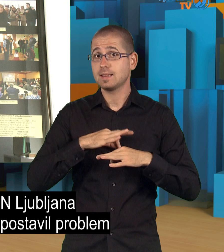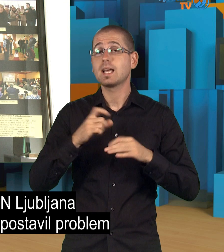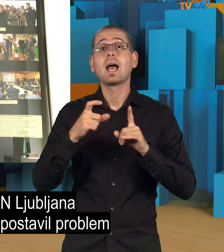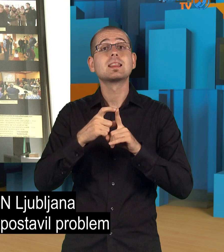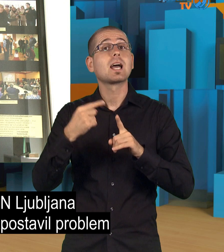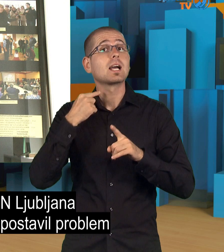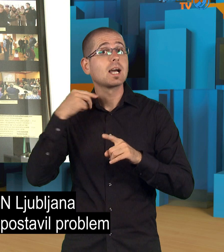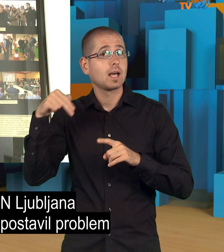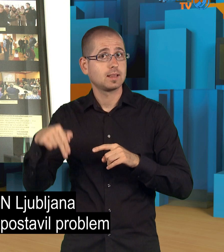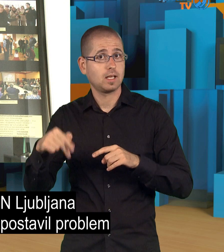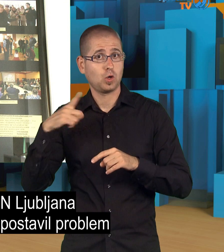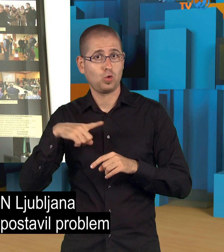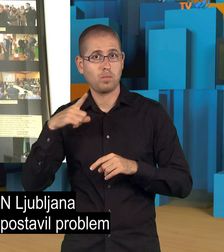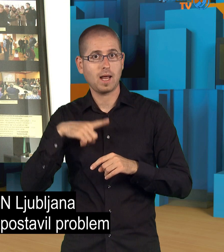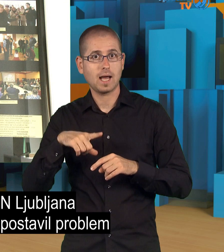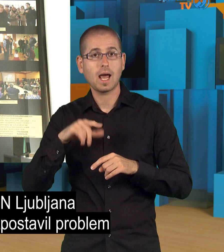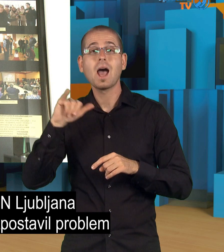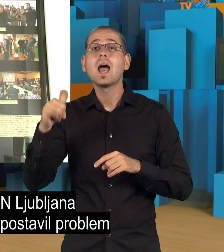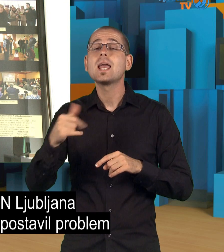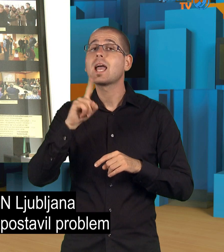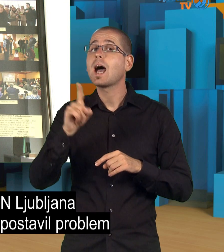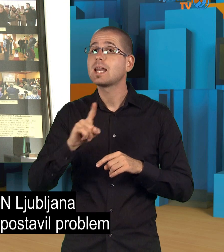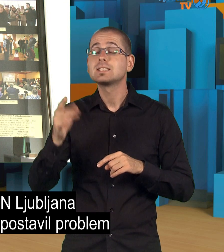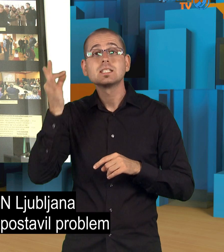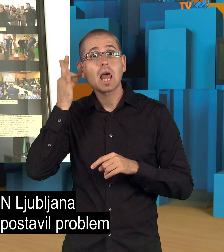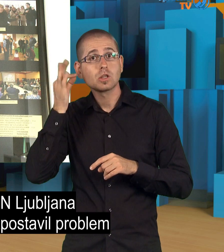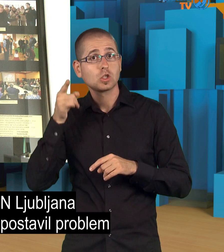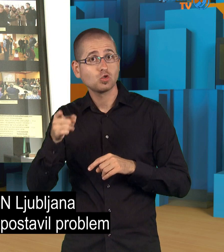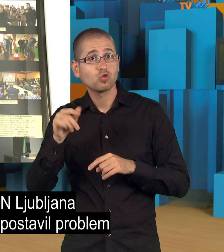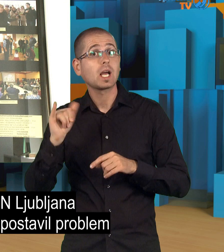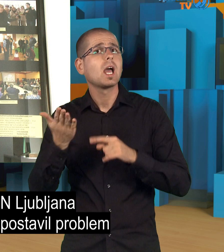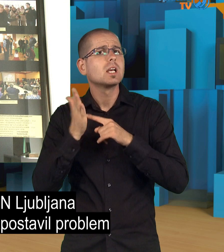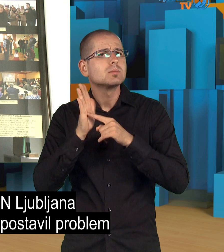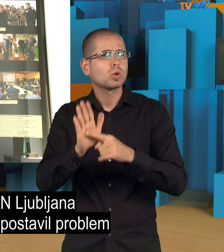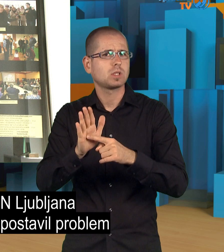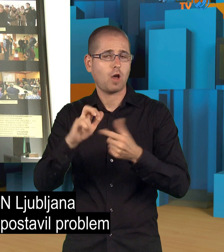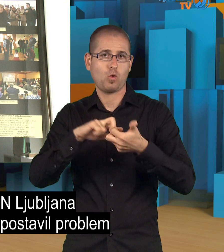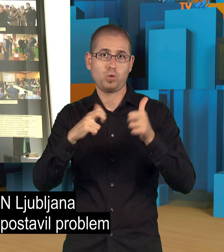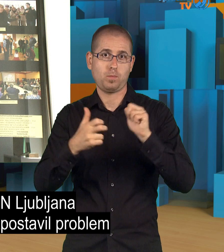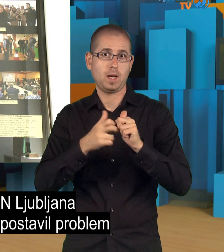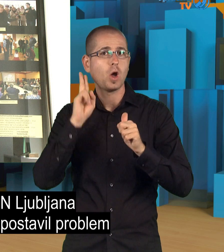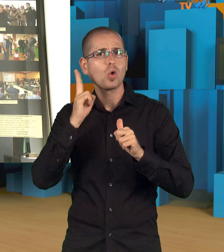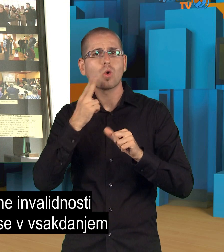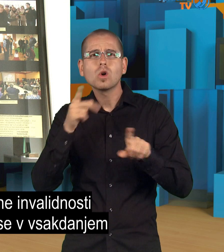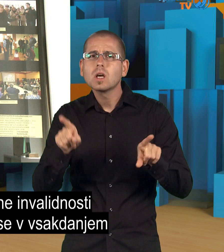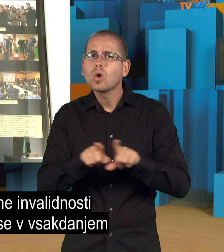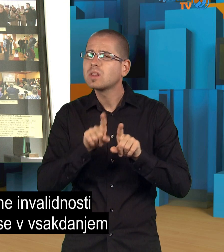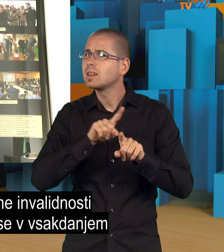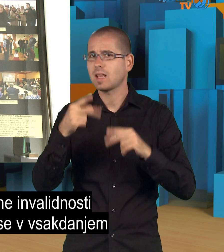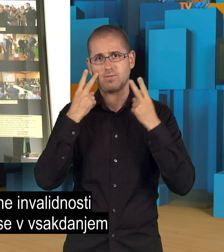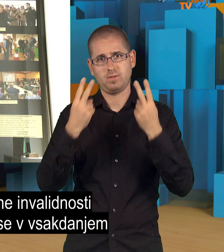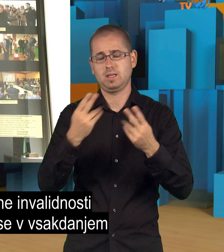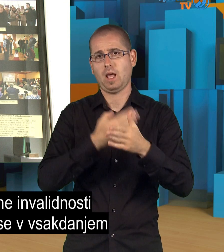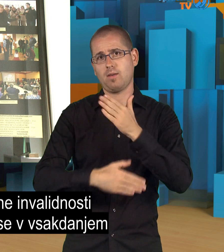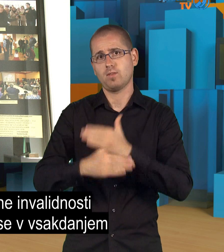Predsednik DGN-ja Ljubljana Janez Slatinšek je izpostavil problem gluhote kot nevidne invalidnosti in izzive, s katerimi